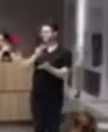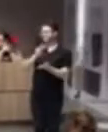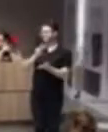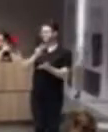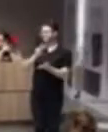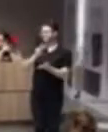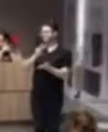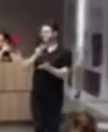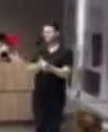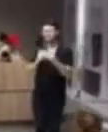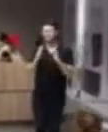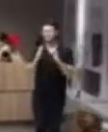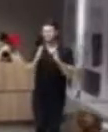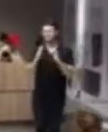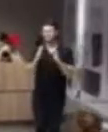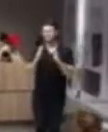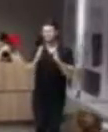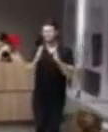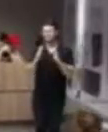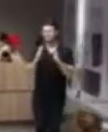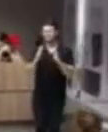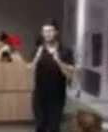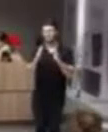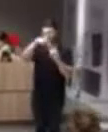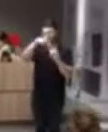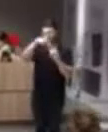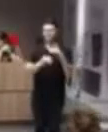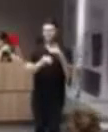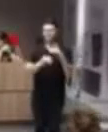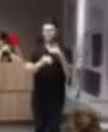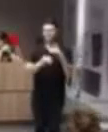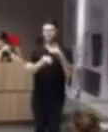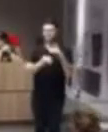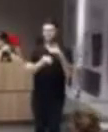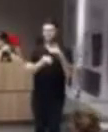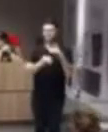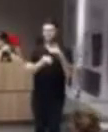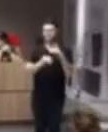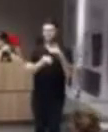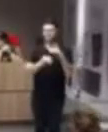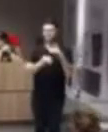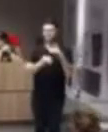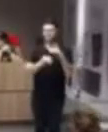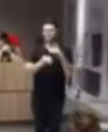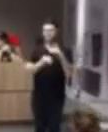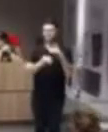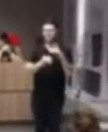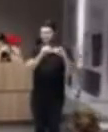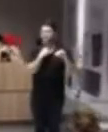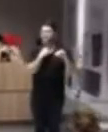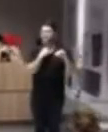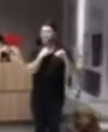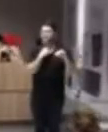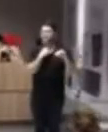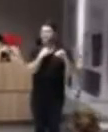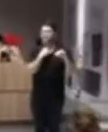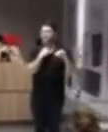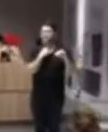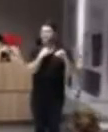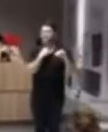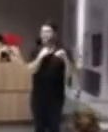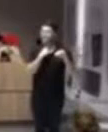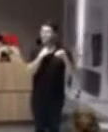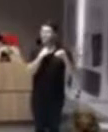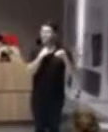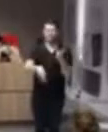bom. Então, elemento 1. Instituições com características asilares. Não poderia ter pessoas internadas.